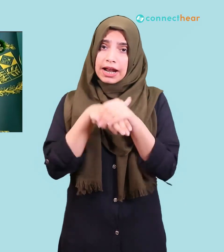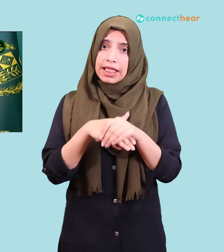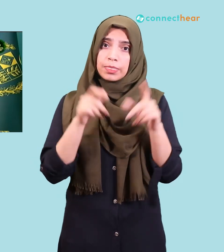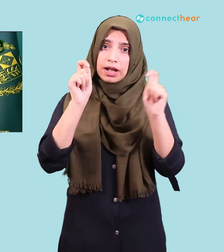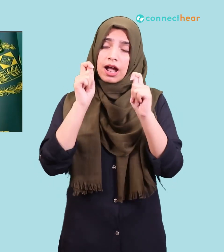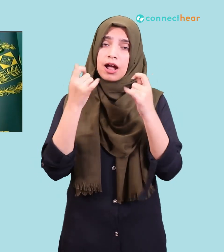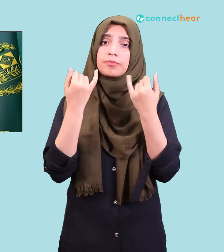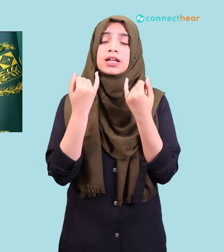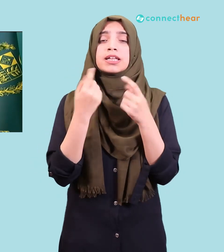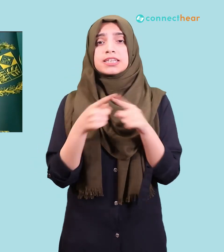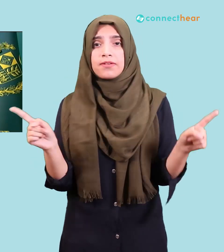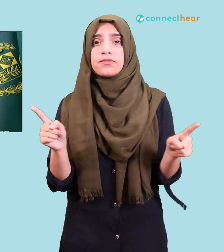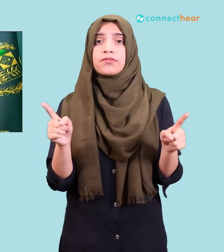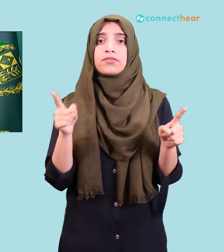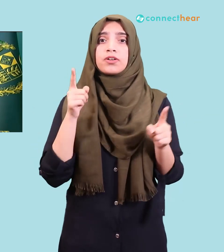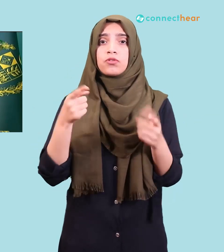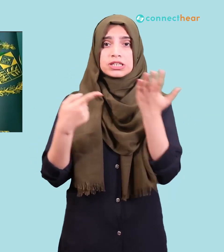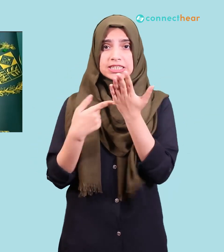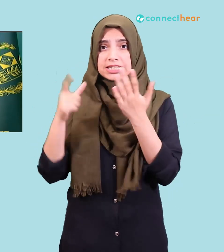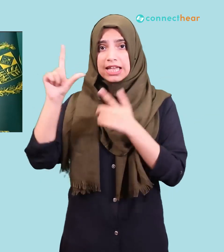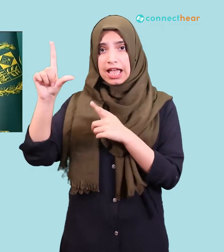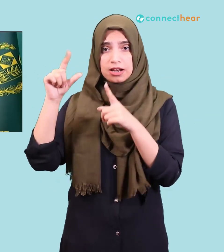करना चाहता हूँ।